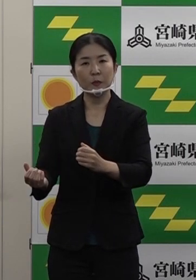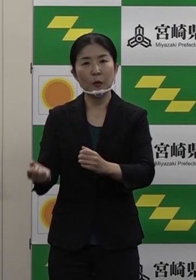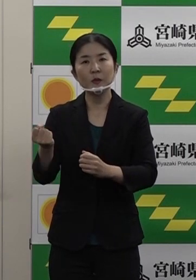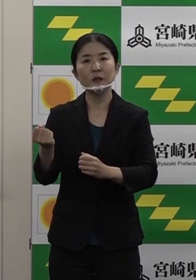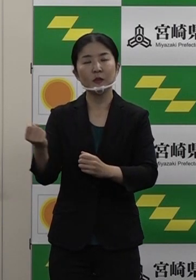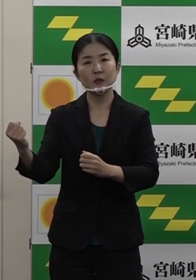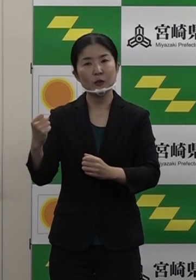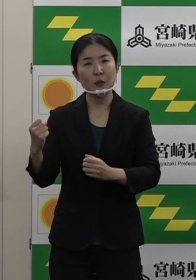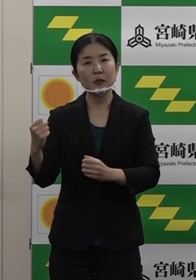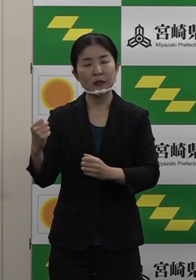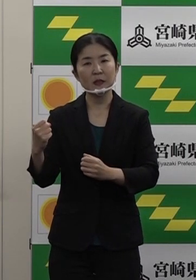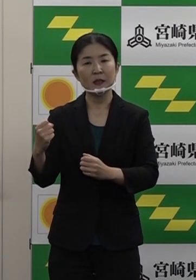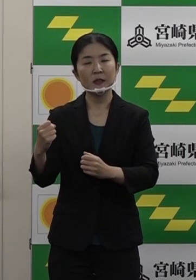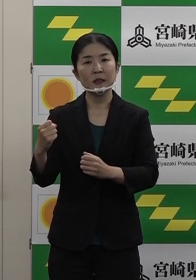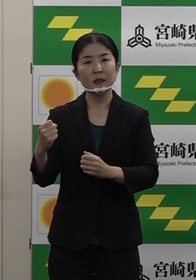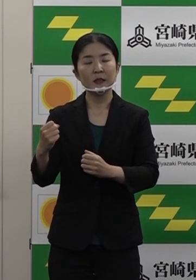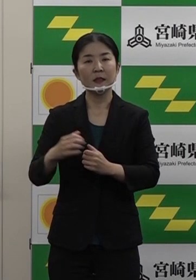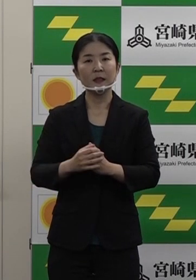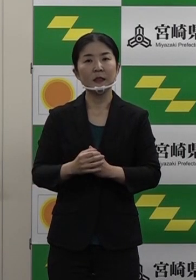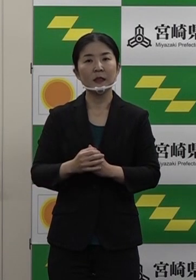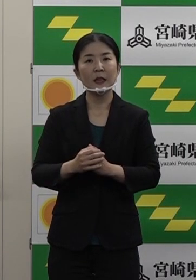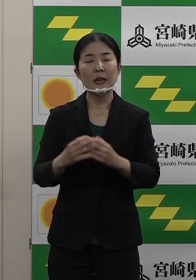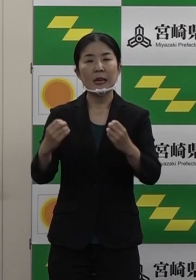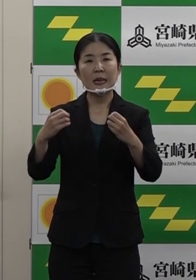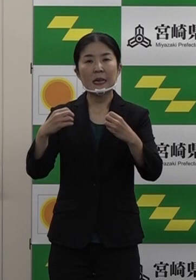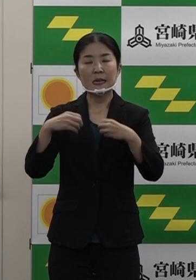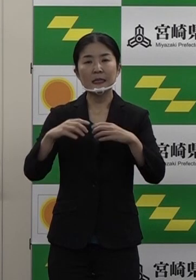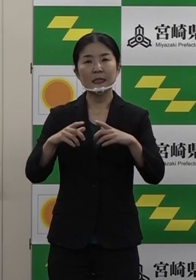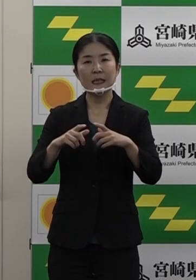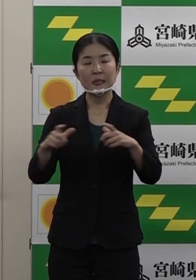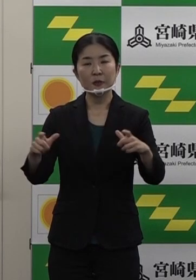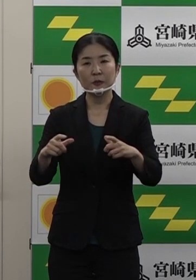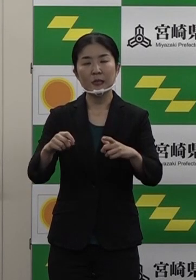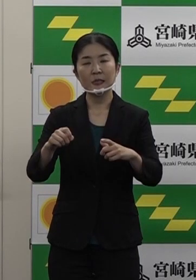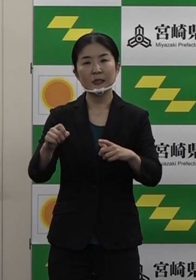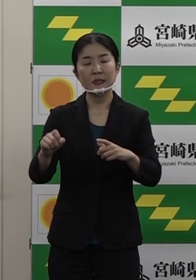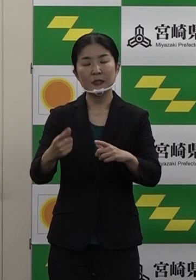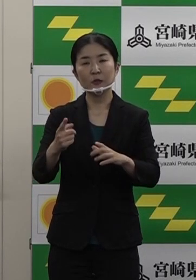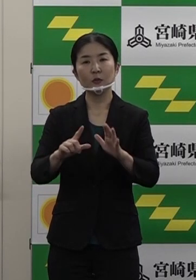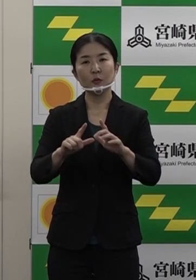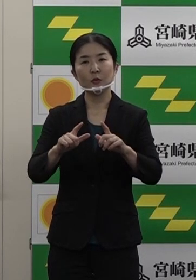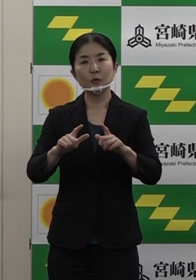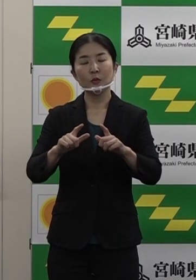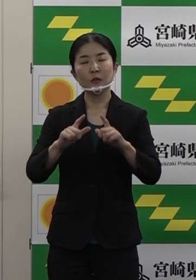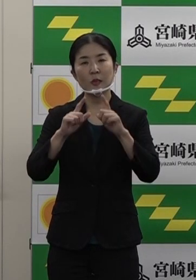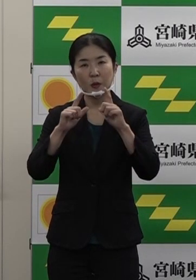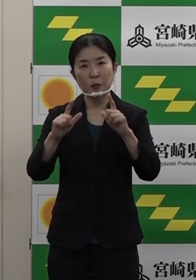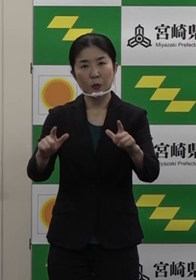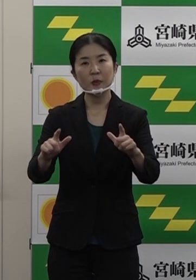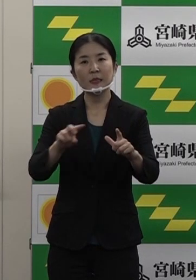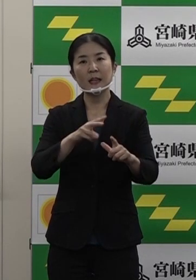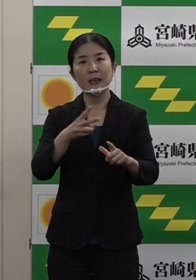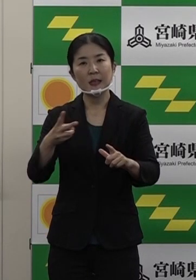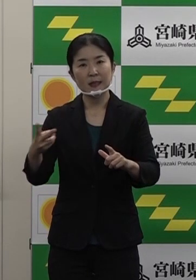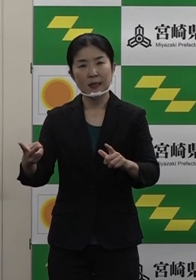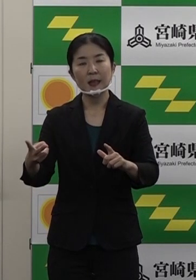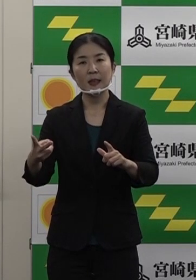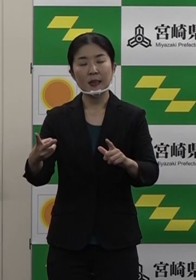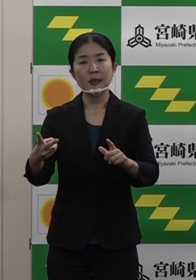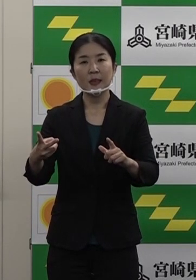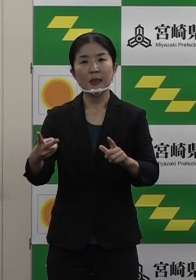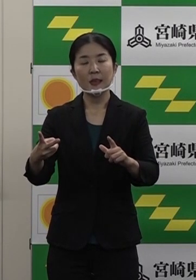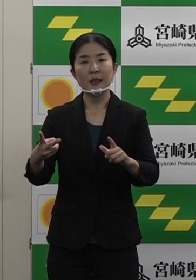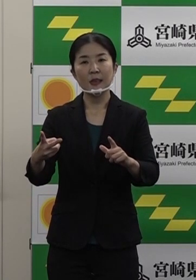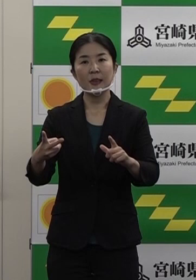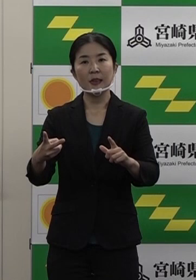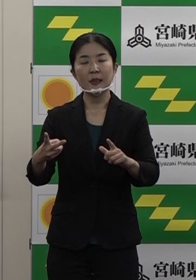てですね、今はこの感染拡大緊急警報に移行しながらもぐっと警戒、高い警戒レ